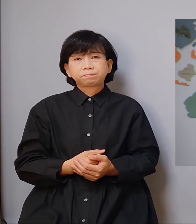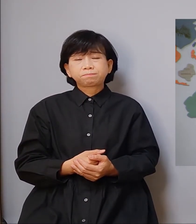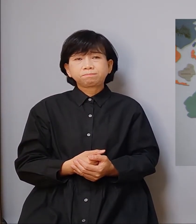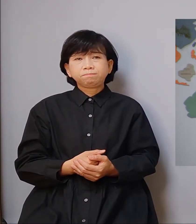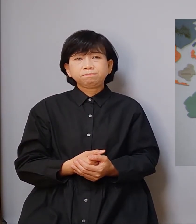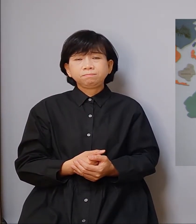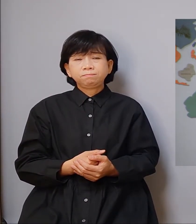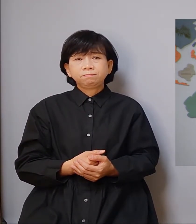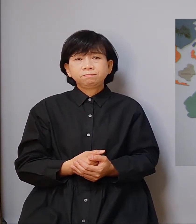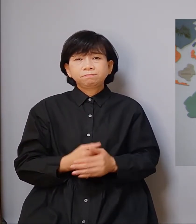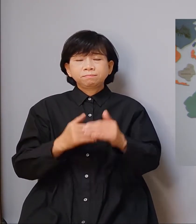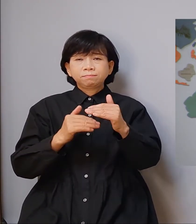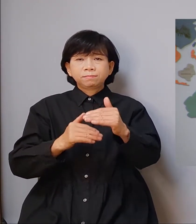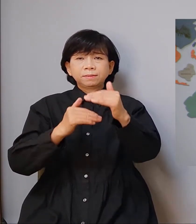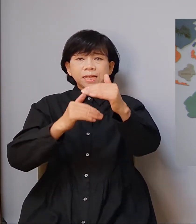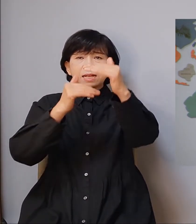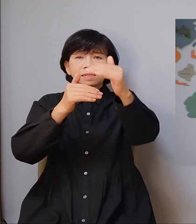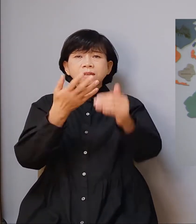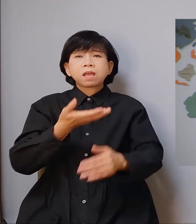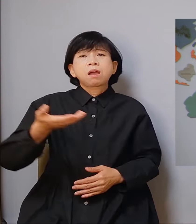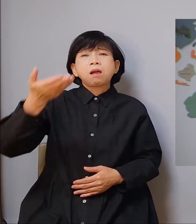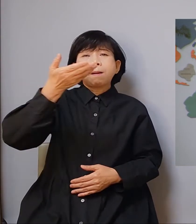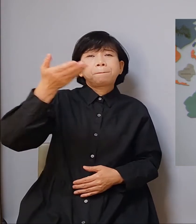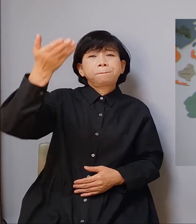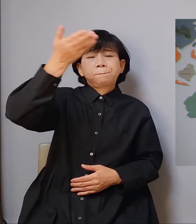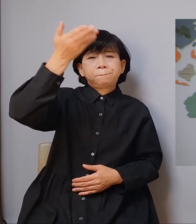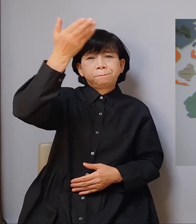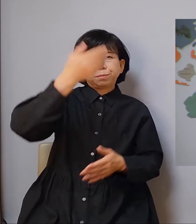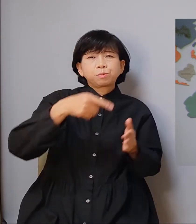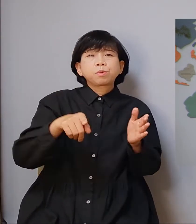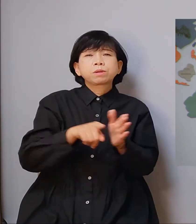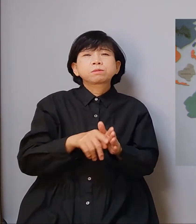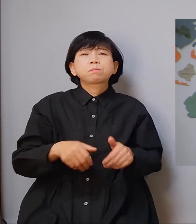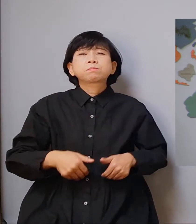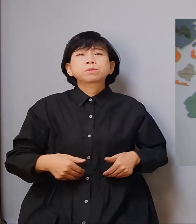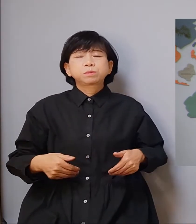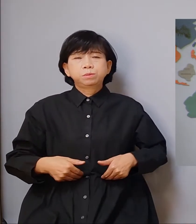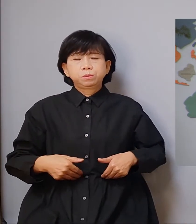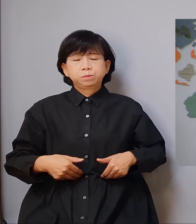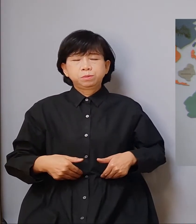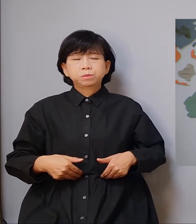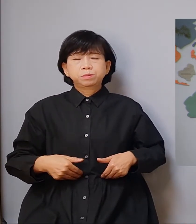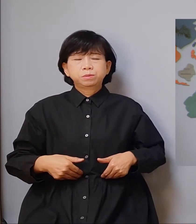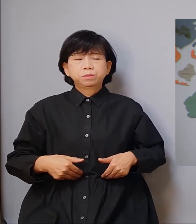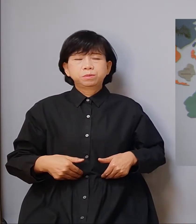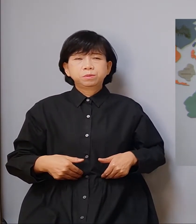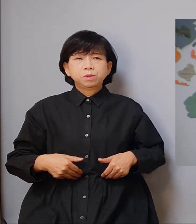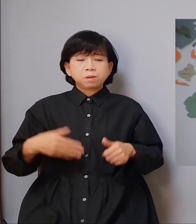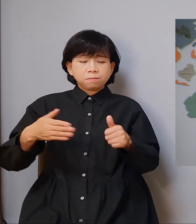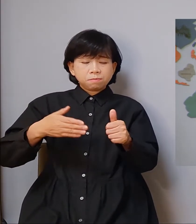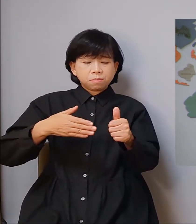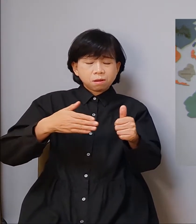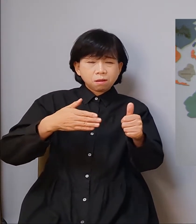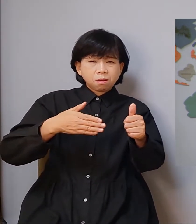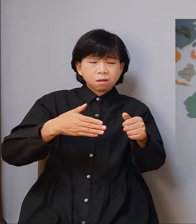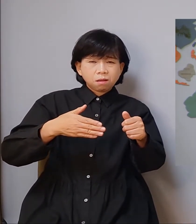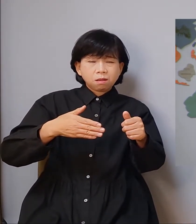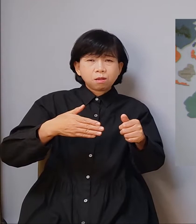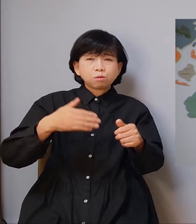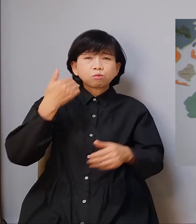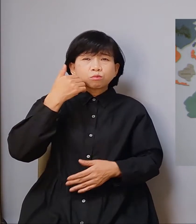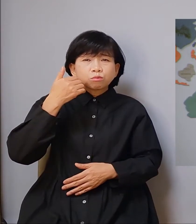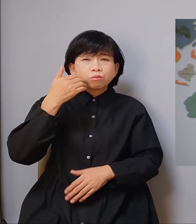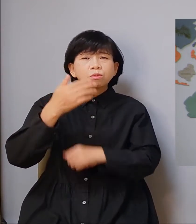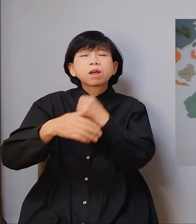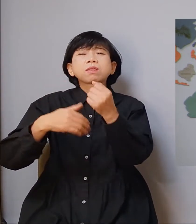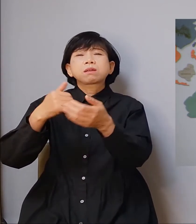거예요. 물론 어떤 사람들이 벌인 일이지만 그 상황을 이끄시는 분은 누구실까요? 하나님이신 줄